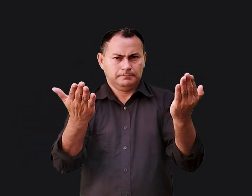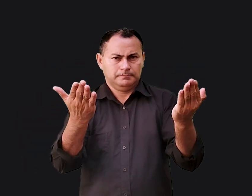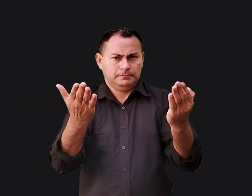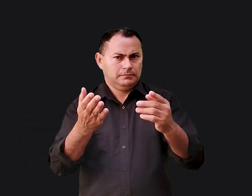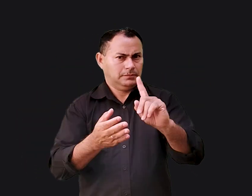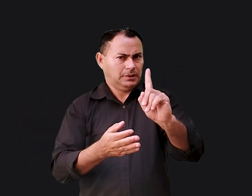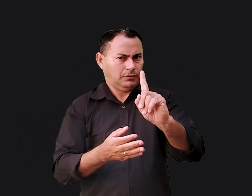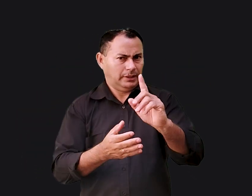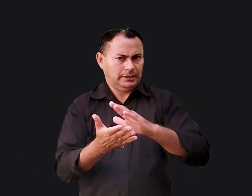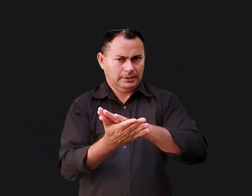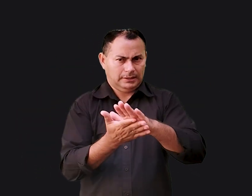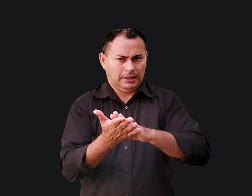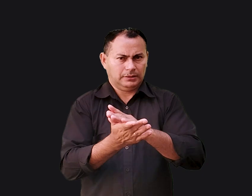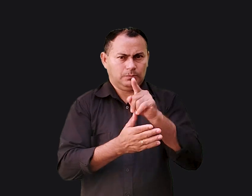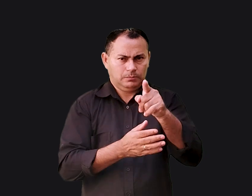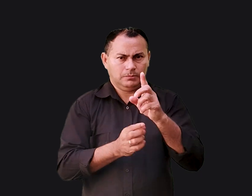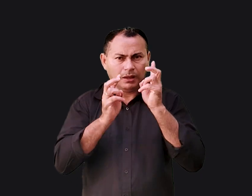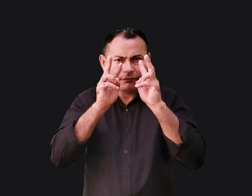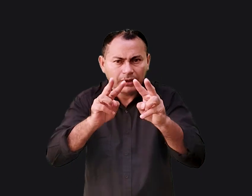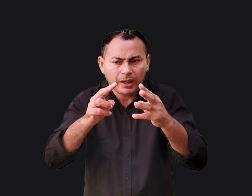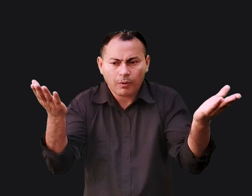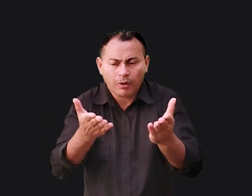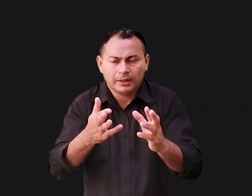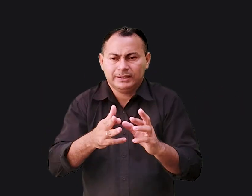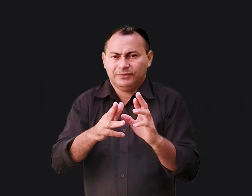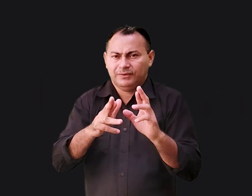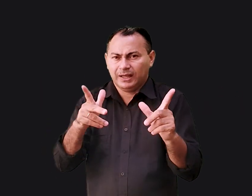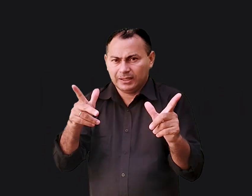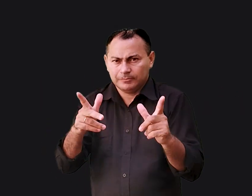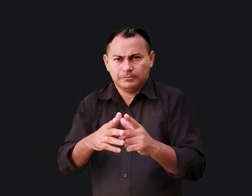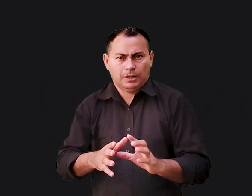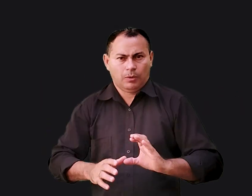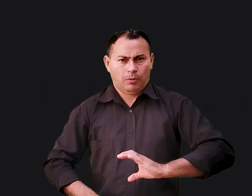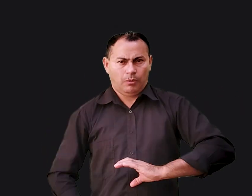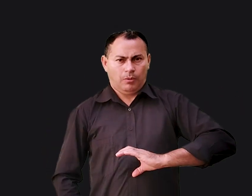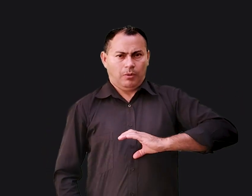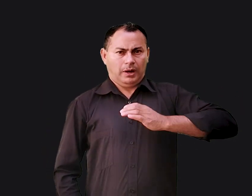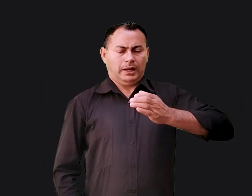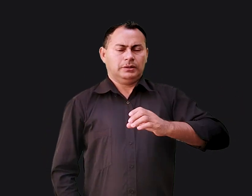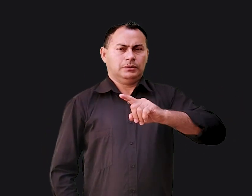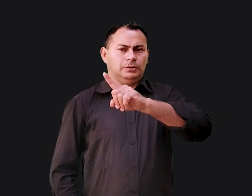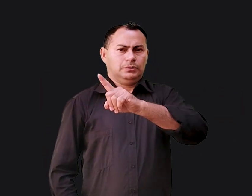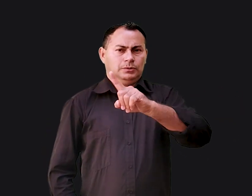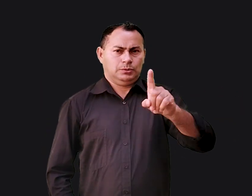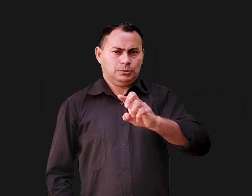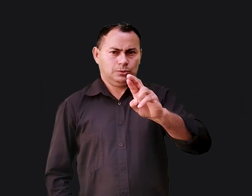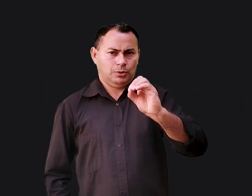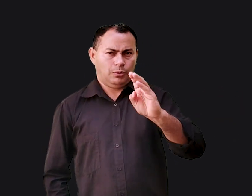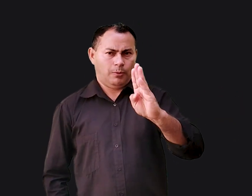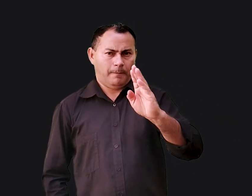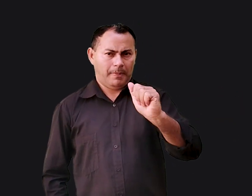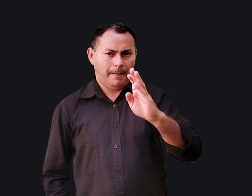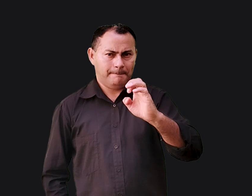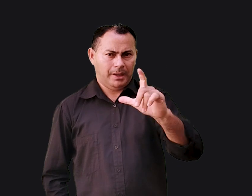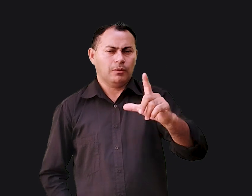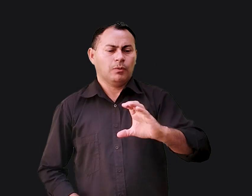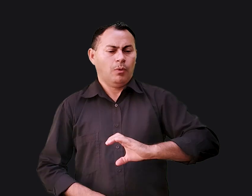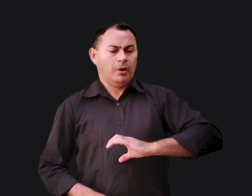ele, não é como nada o que vocês veem agora. Coragem, Zorobabel, declara o Senhor.